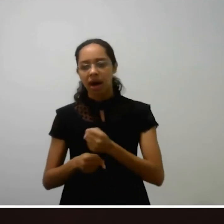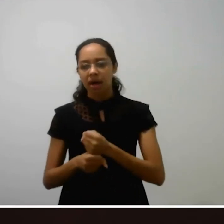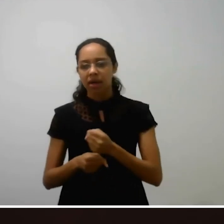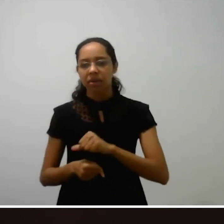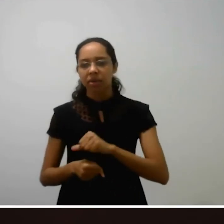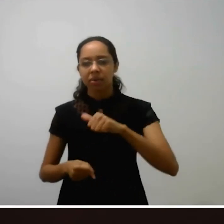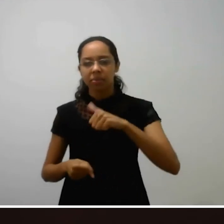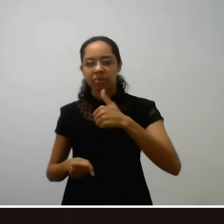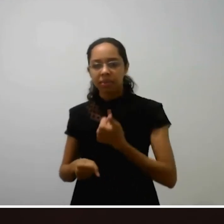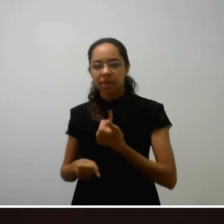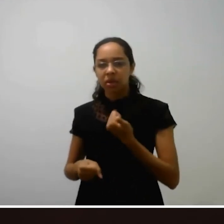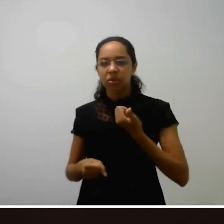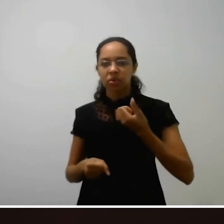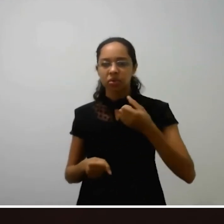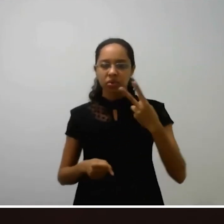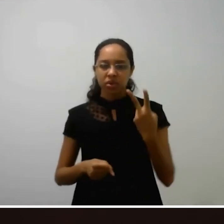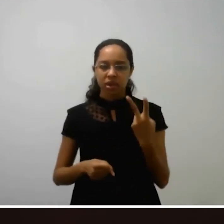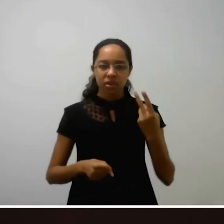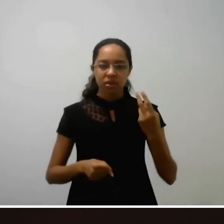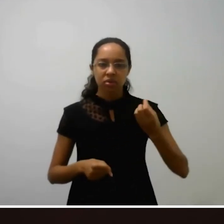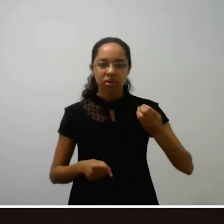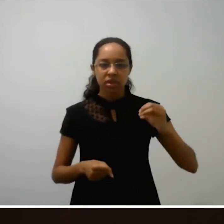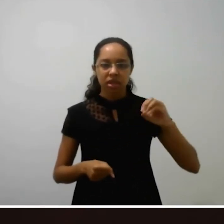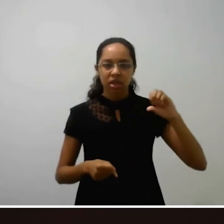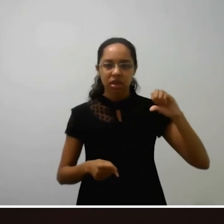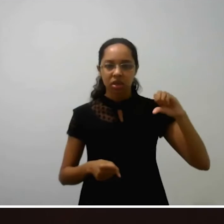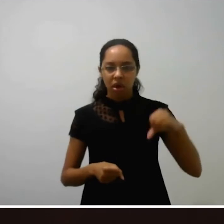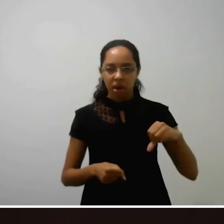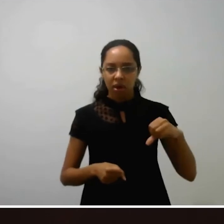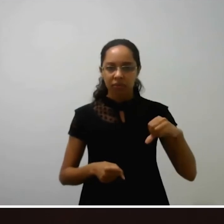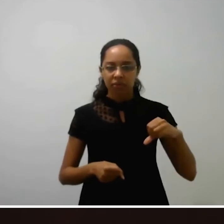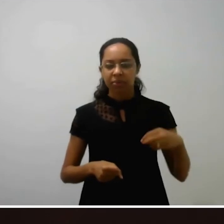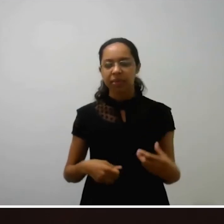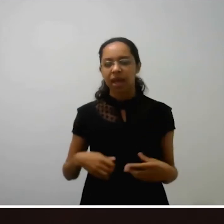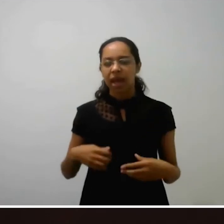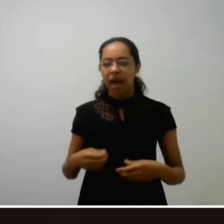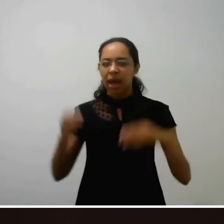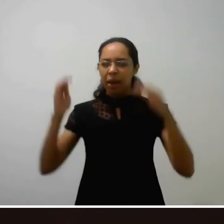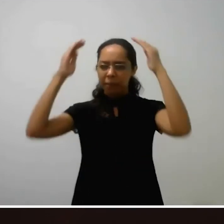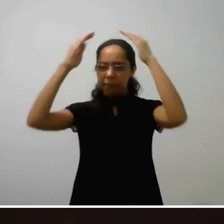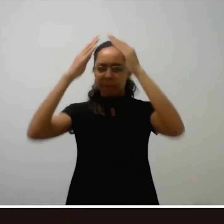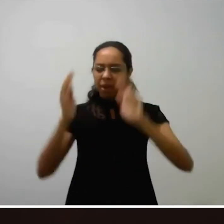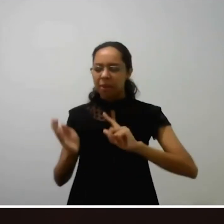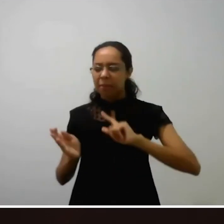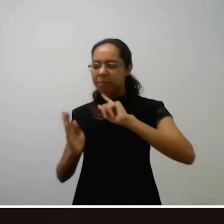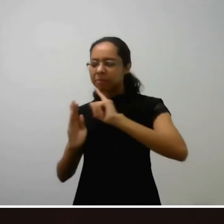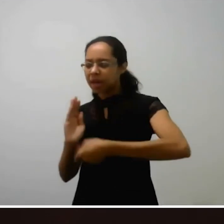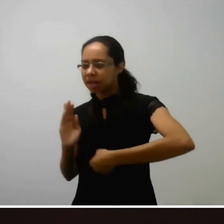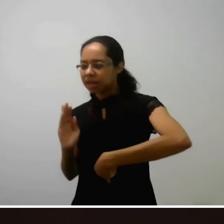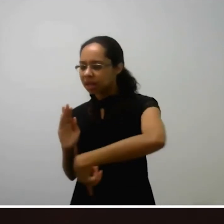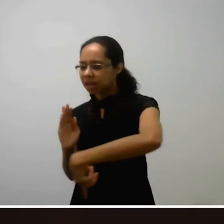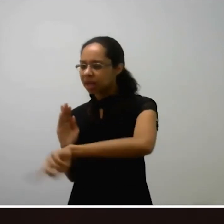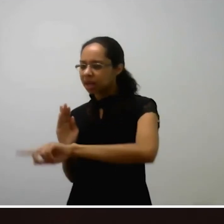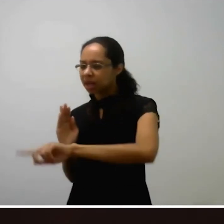para tratar disso. 300 mil. Alguns historiadores falam de 500 mil, meio milhão de soldados.